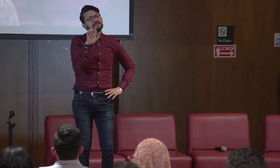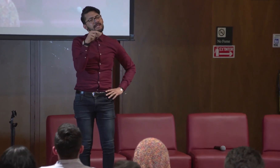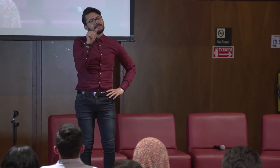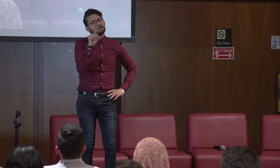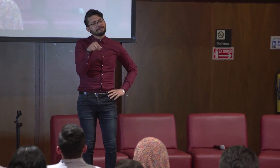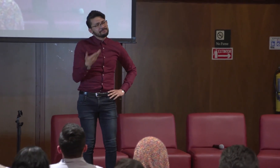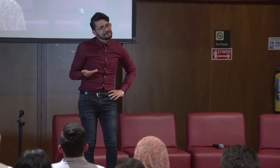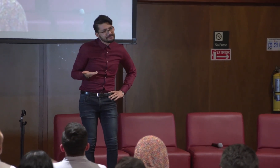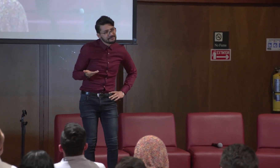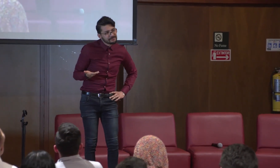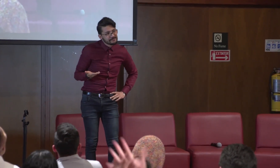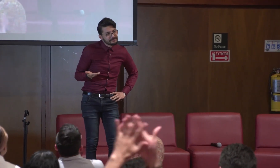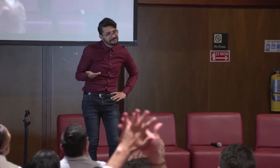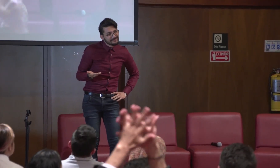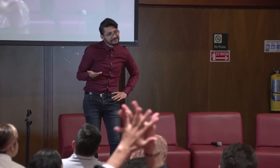queda